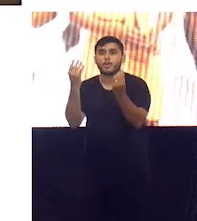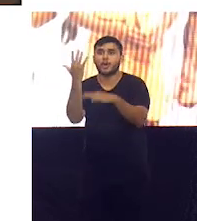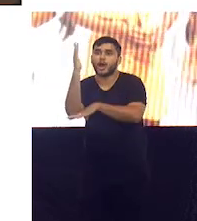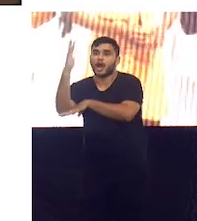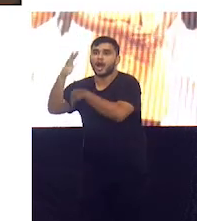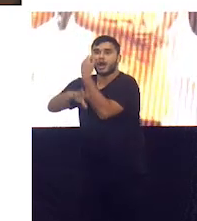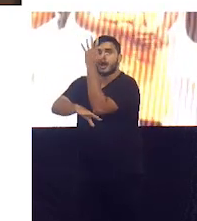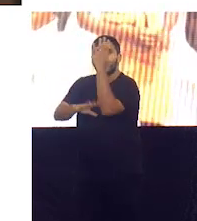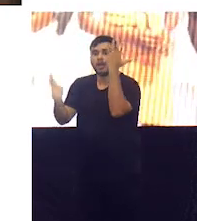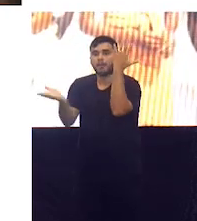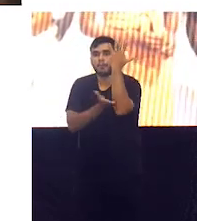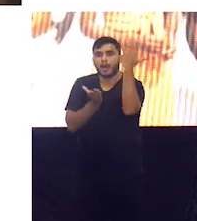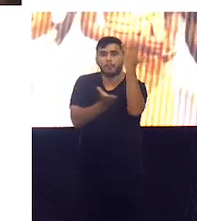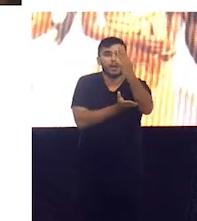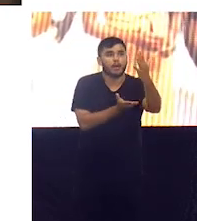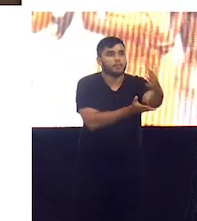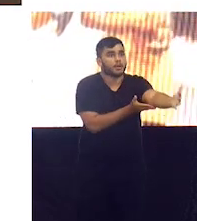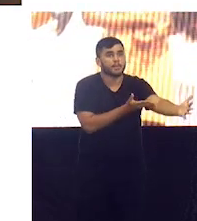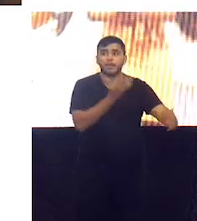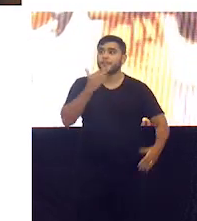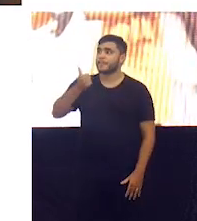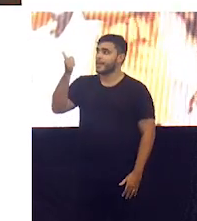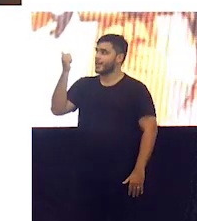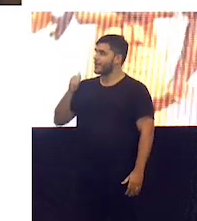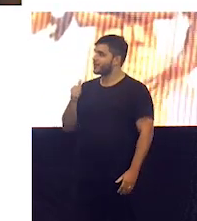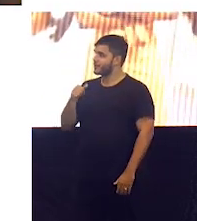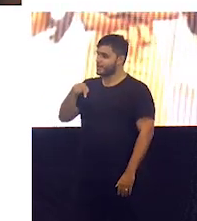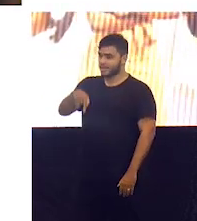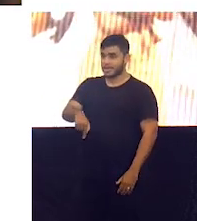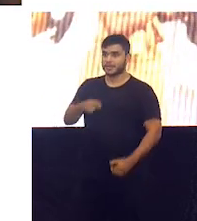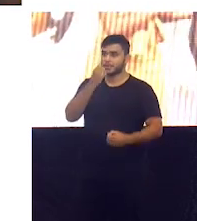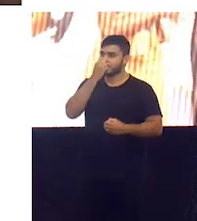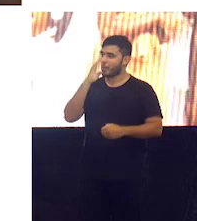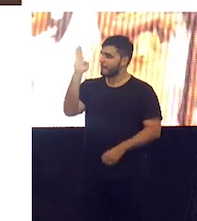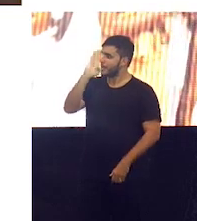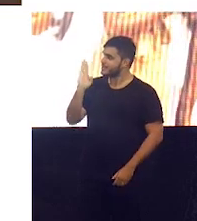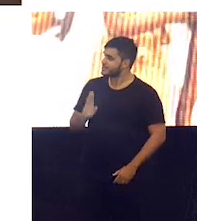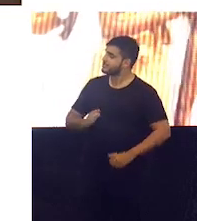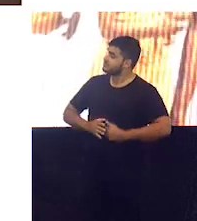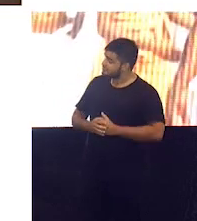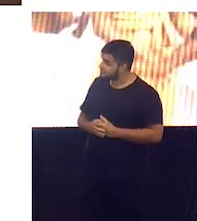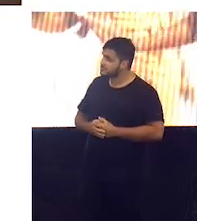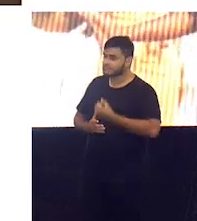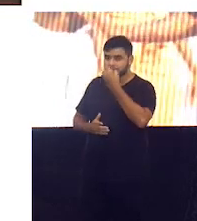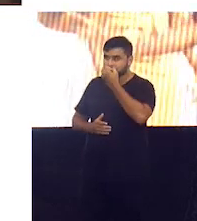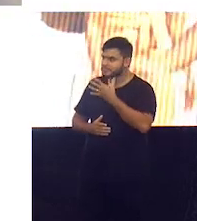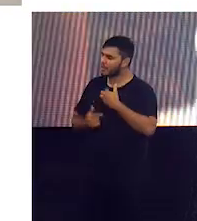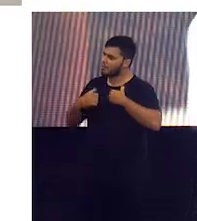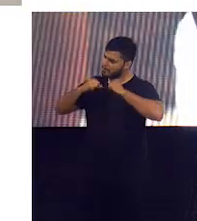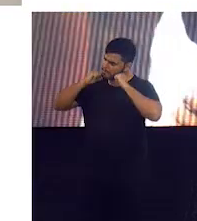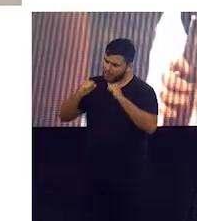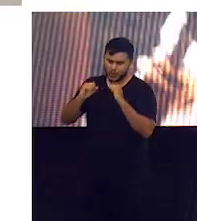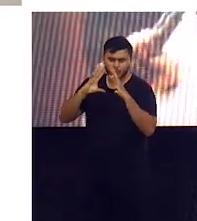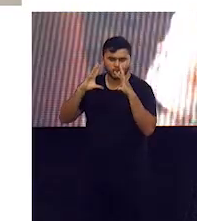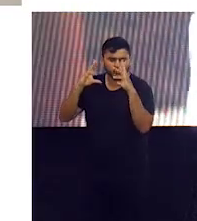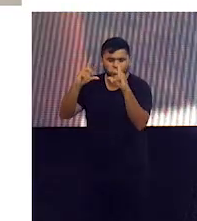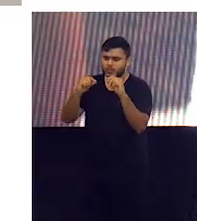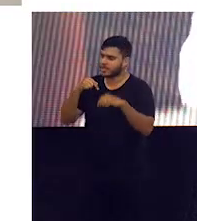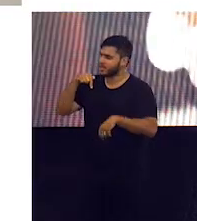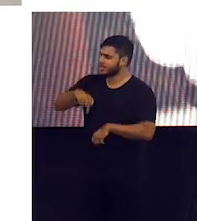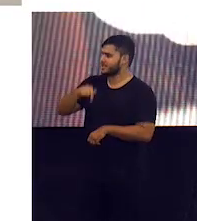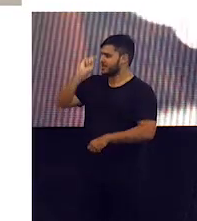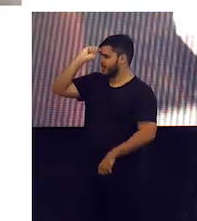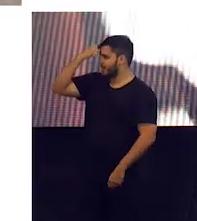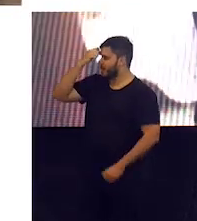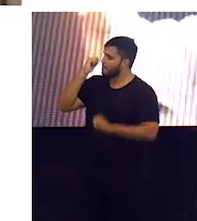agricultura, uma segurança privada, entretenimento até. A gente faz uma rinha humana, você vai adorar. A gente topa tudo. Ô, garoto, sabe o que é? Eu vou te falar. É